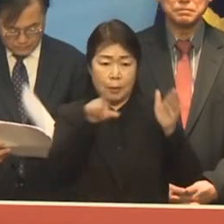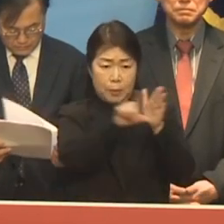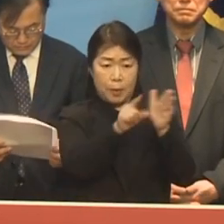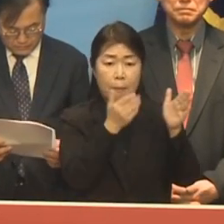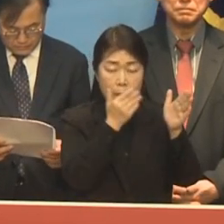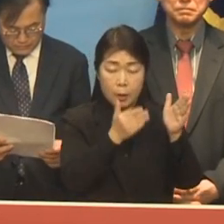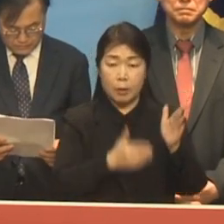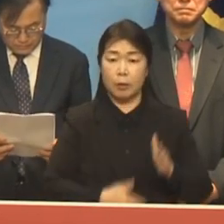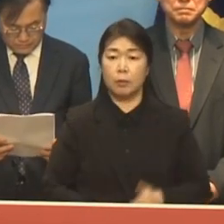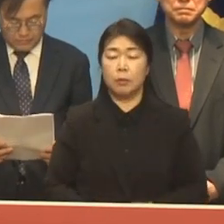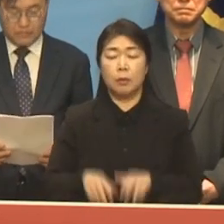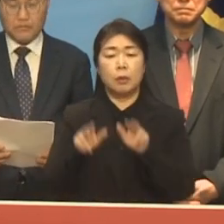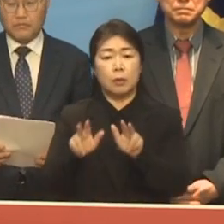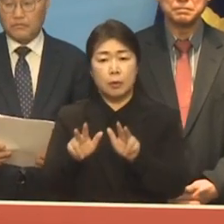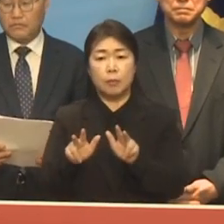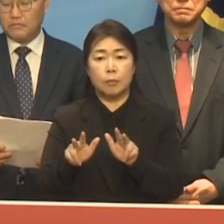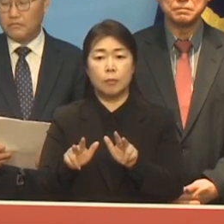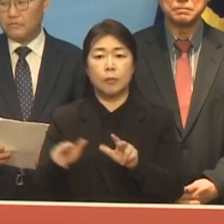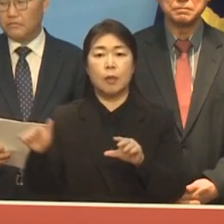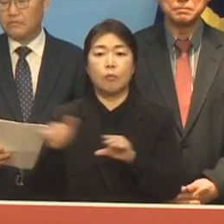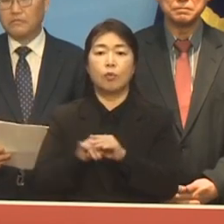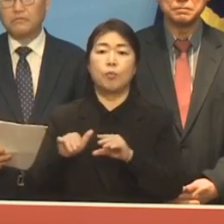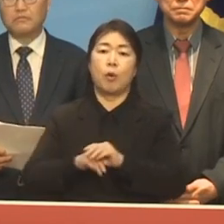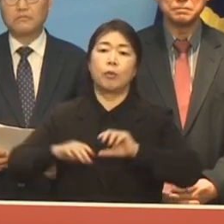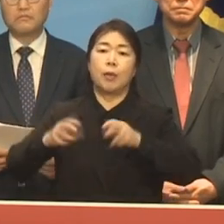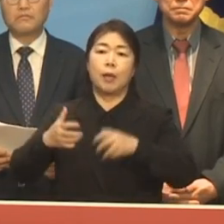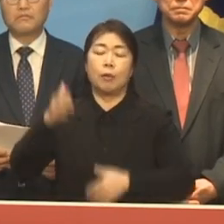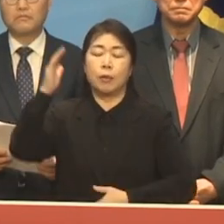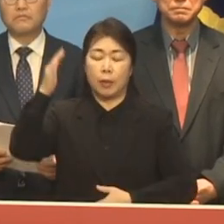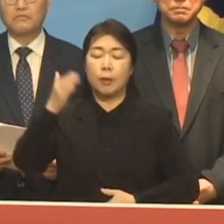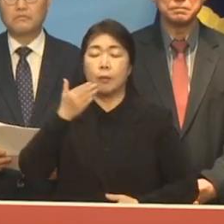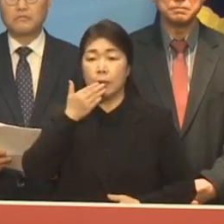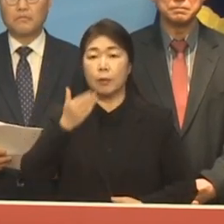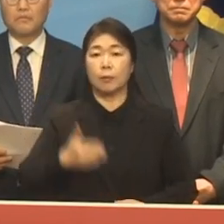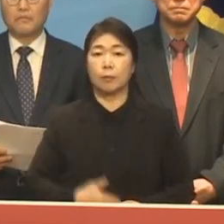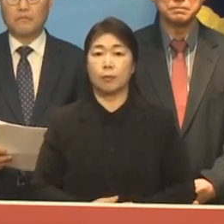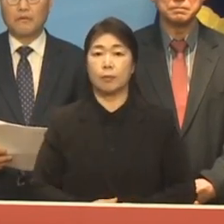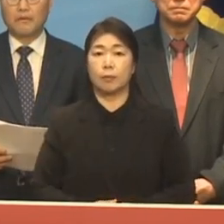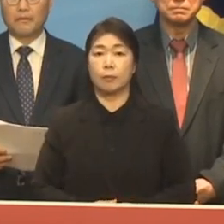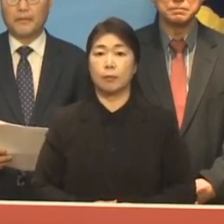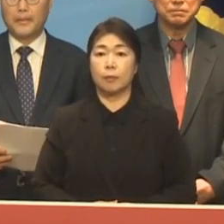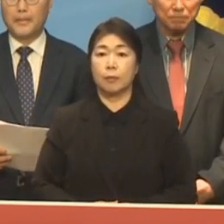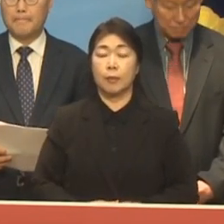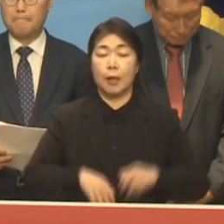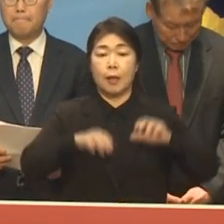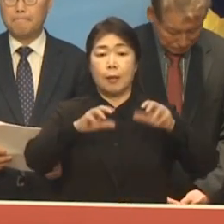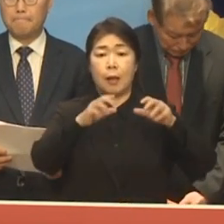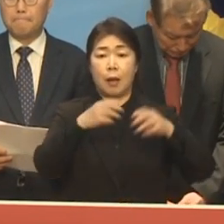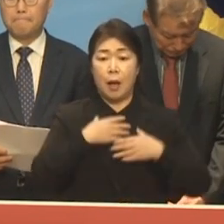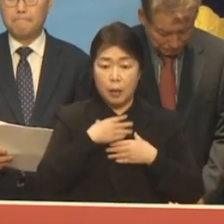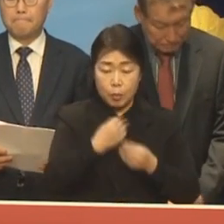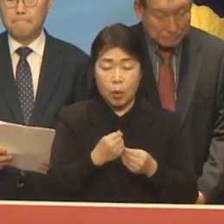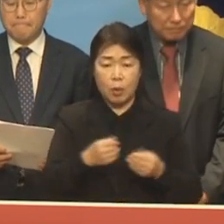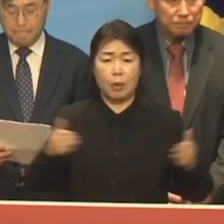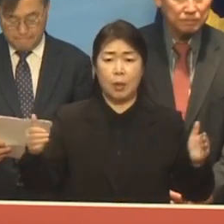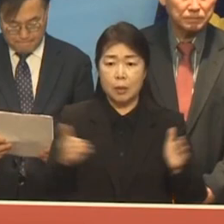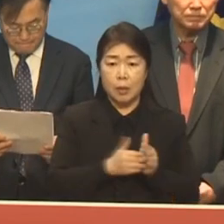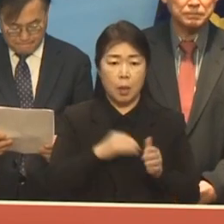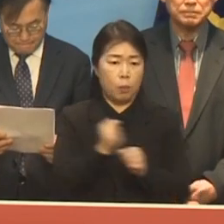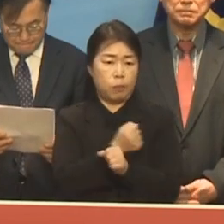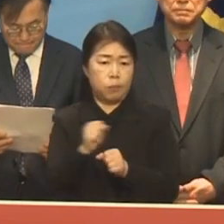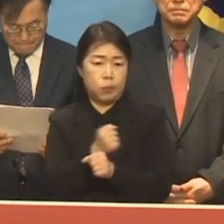있는 현대 문명 국가라 말할 수 있을 것입니다. 국가의 안보 자산까지